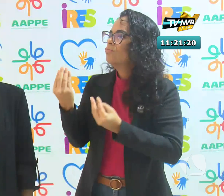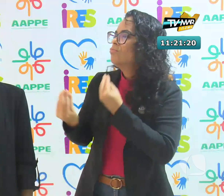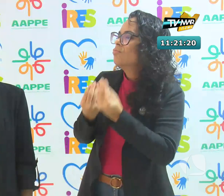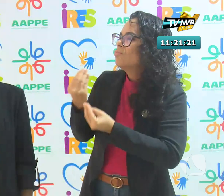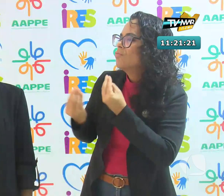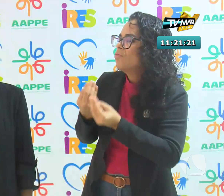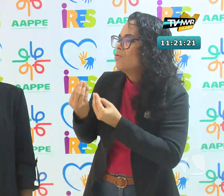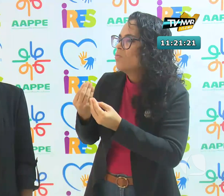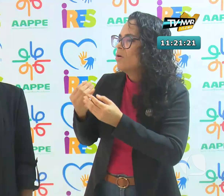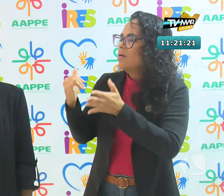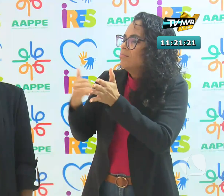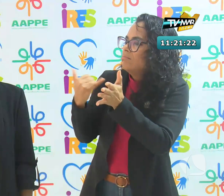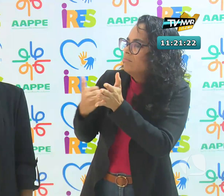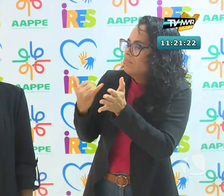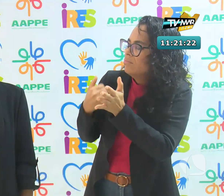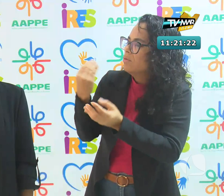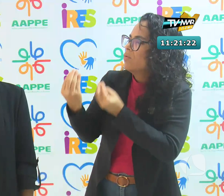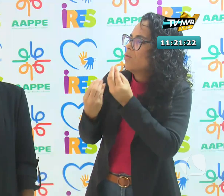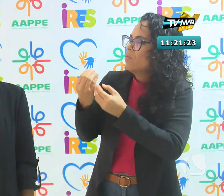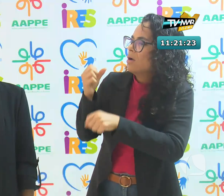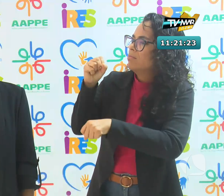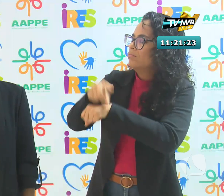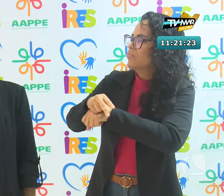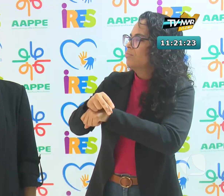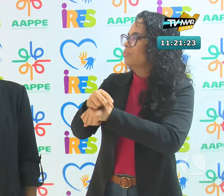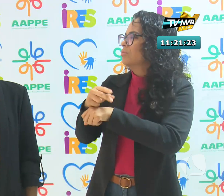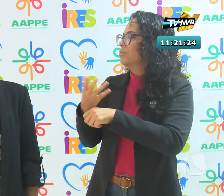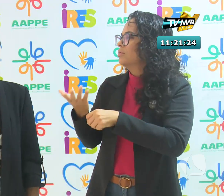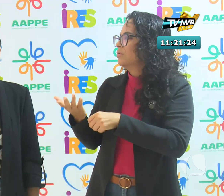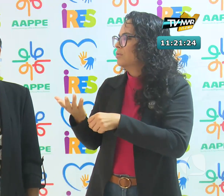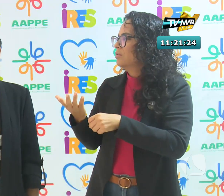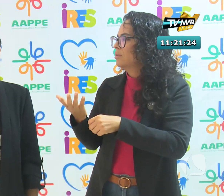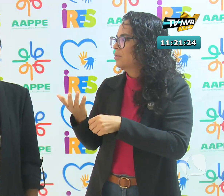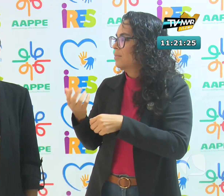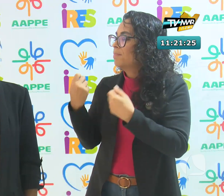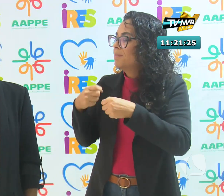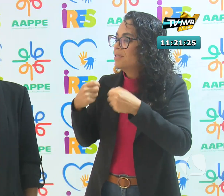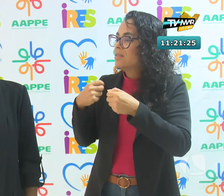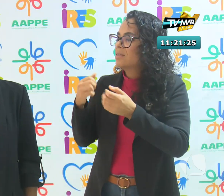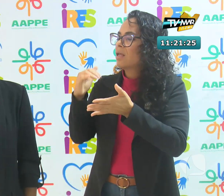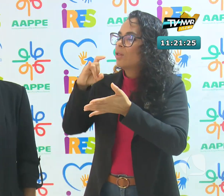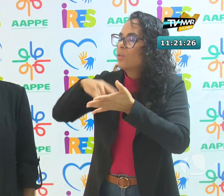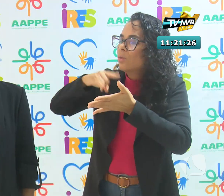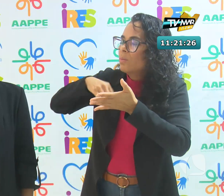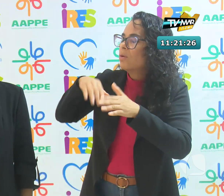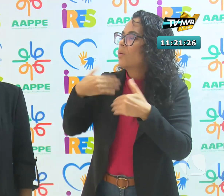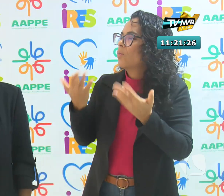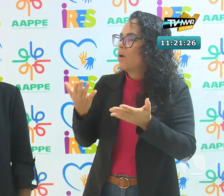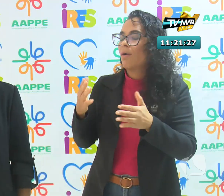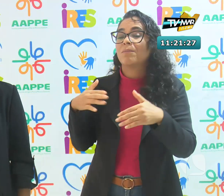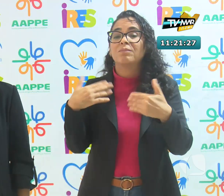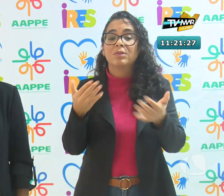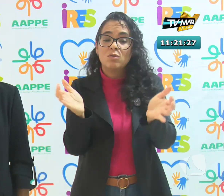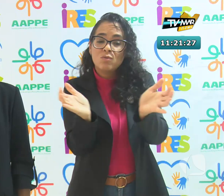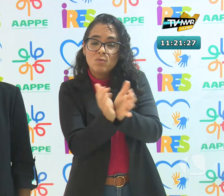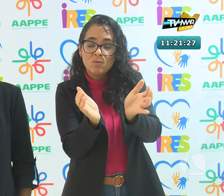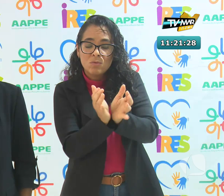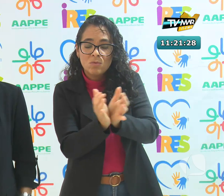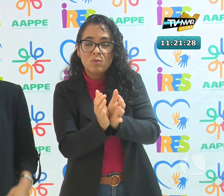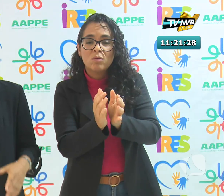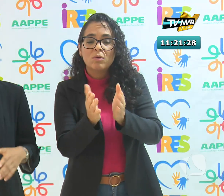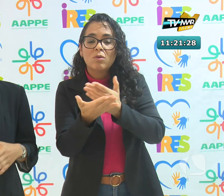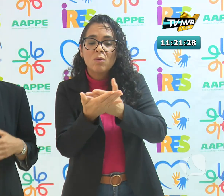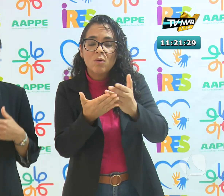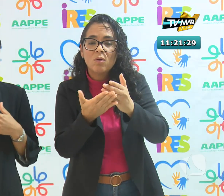preenchimento de um cadastro. O que é que vocês solicitam das pessoas para colocar nesse cadastro? Para essa segunda turma, no segundo ciclo em